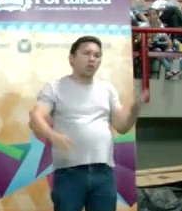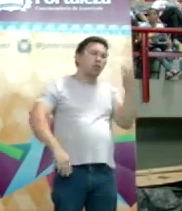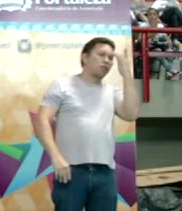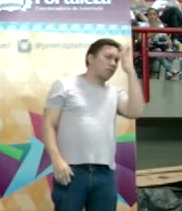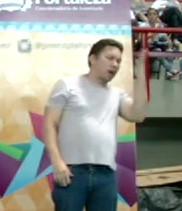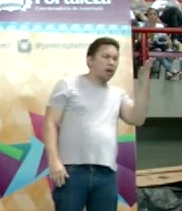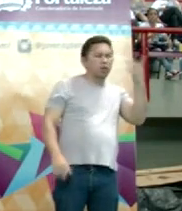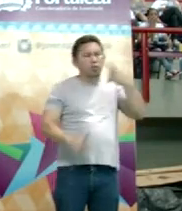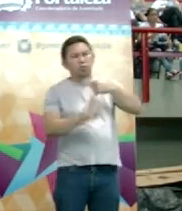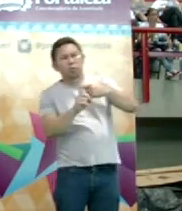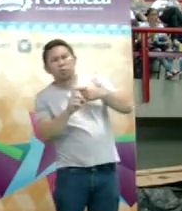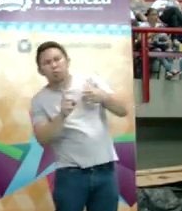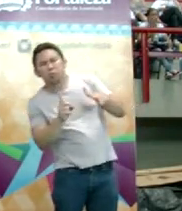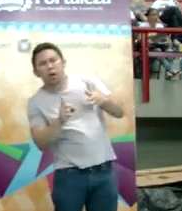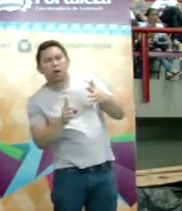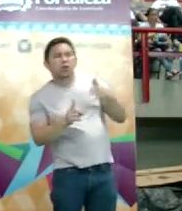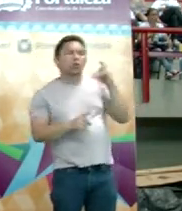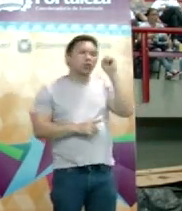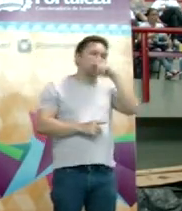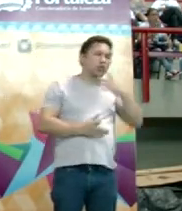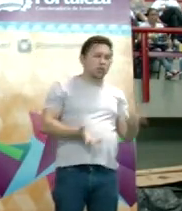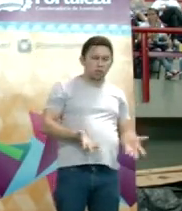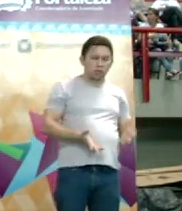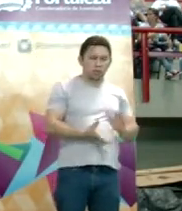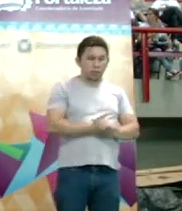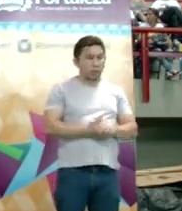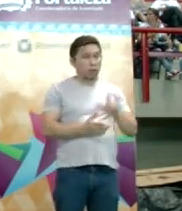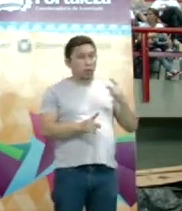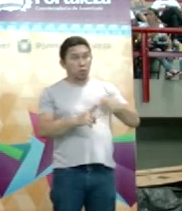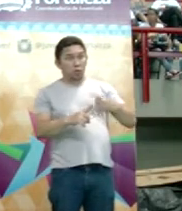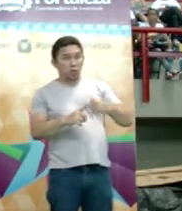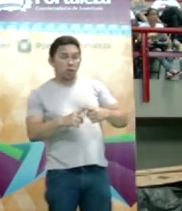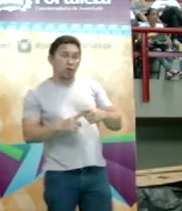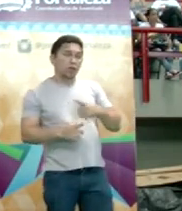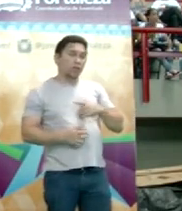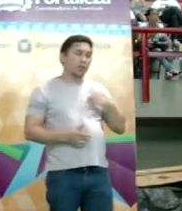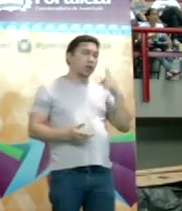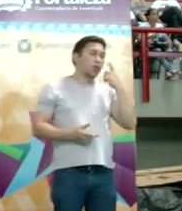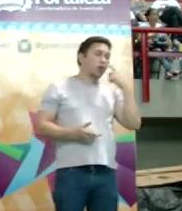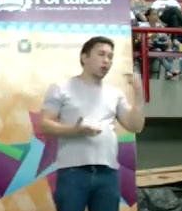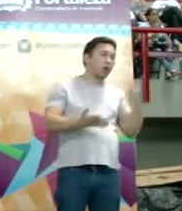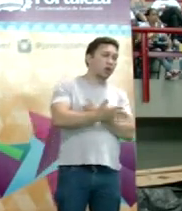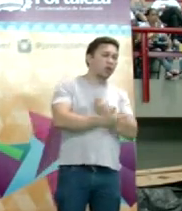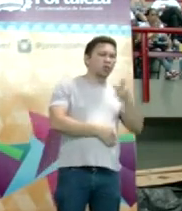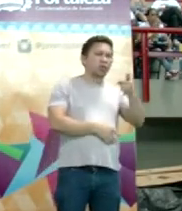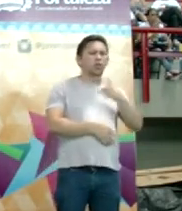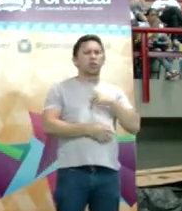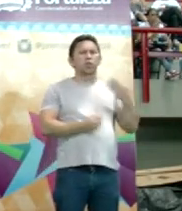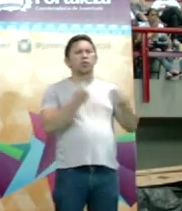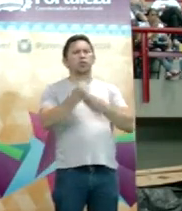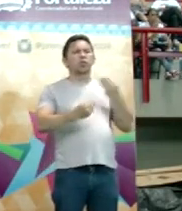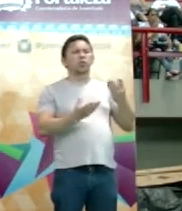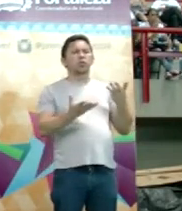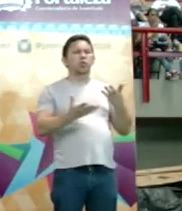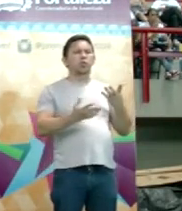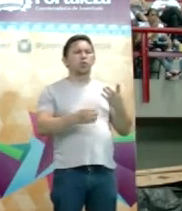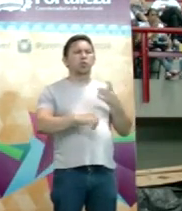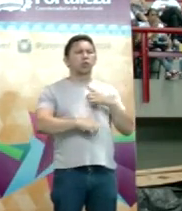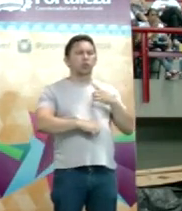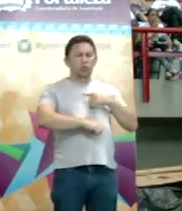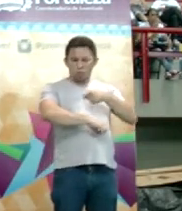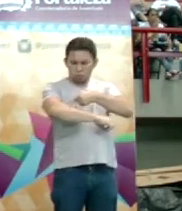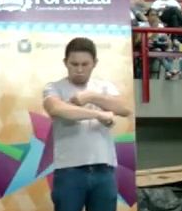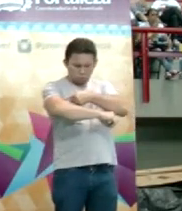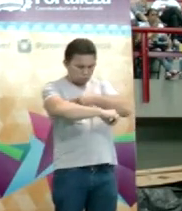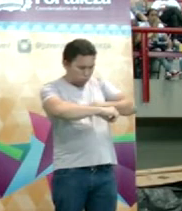difícil? Fácil, né? O que acontece, vamos lembrar de uma coisa. Quem lembra como é que é o comprimento